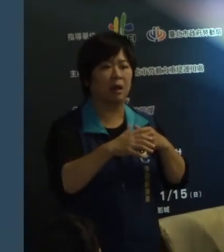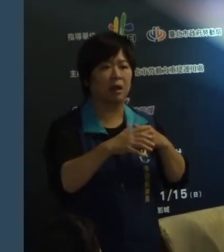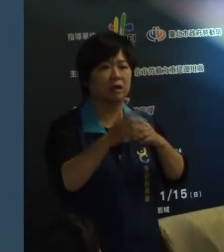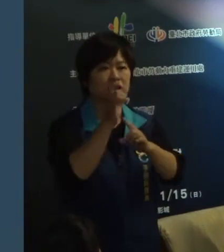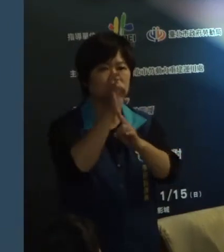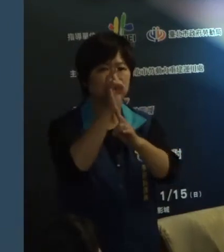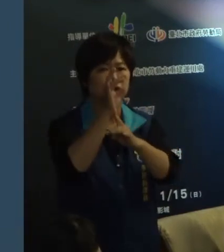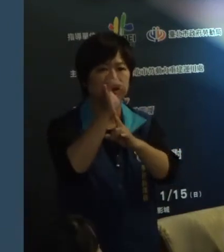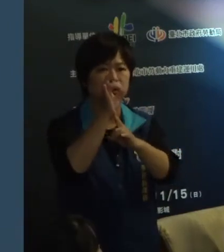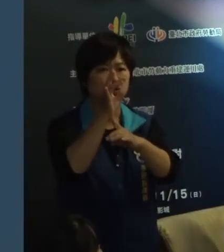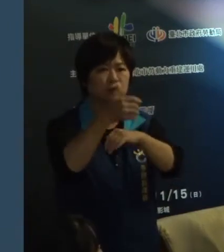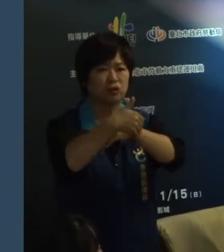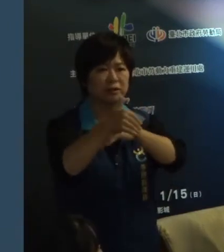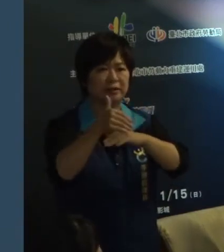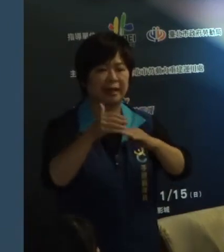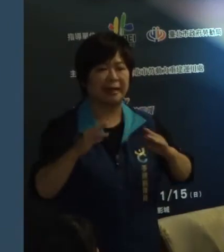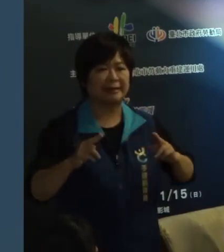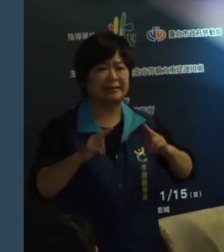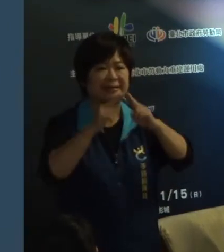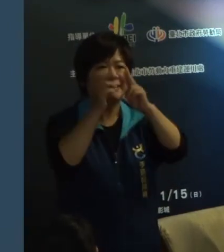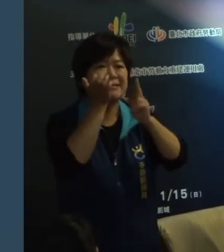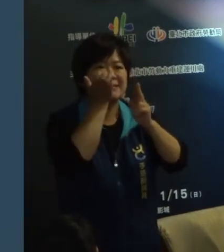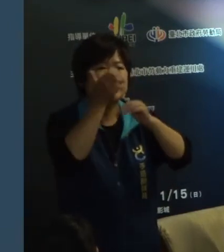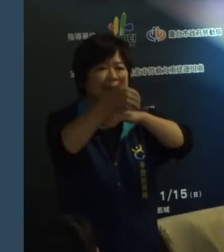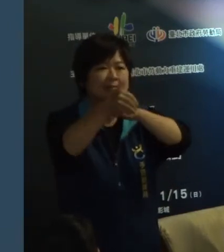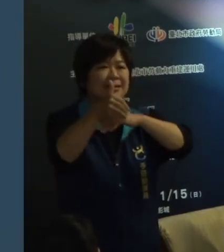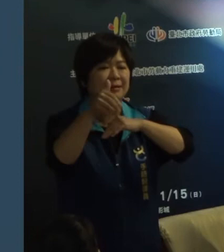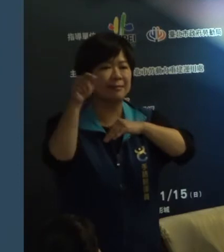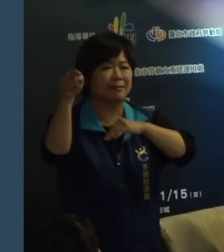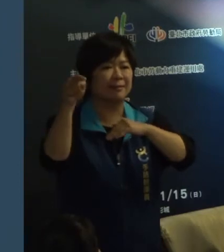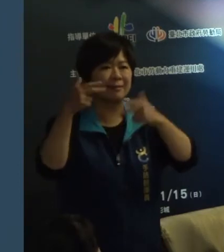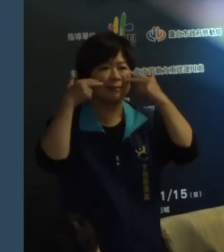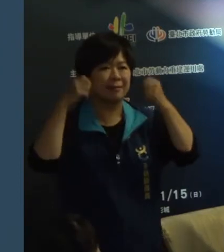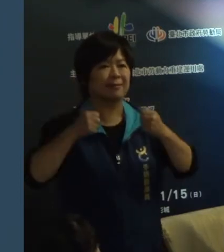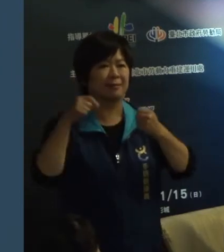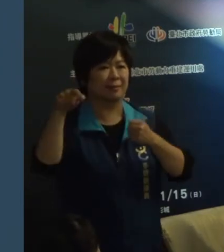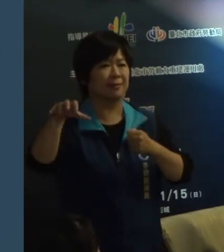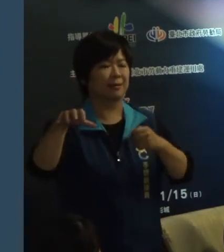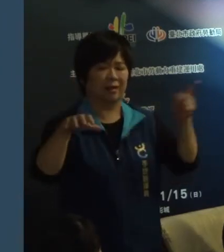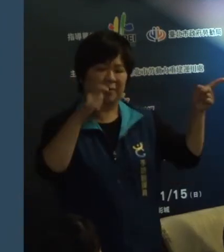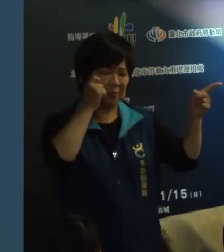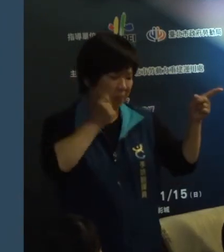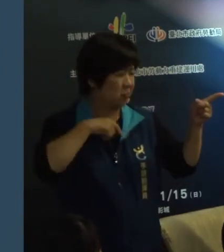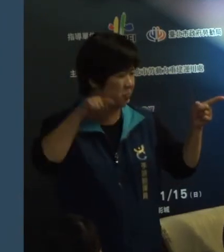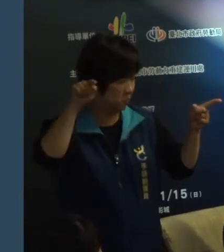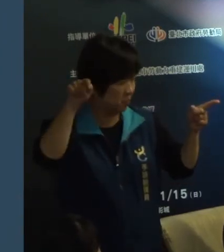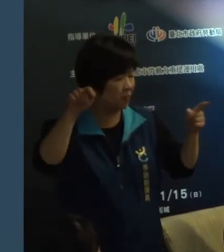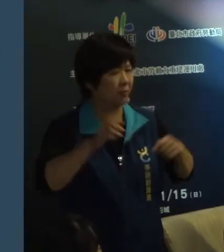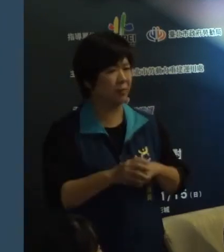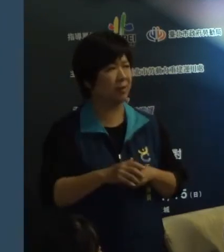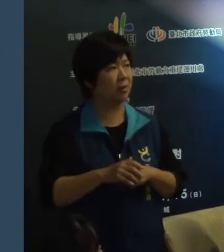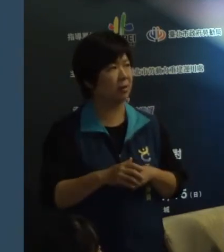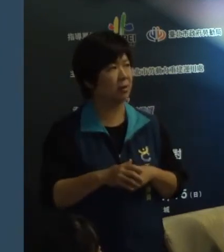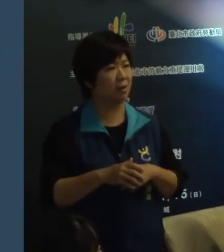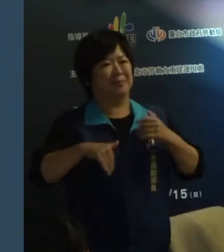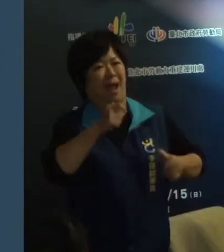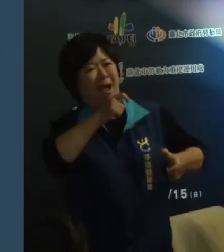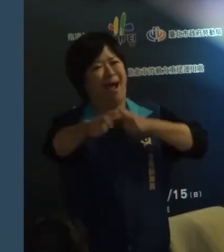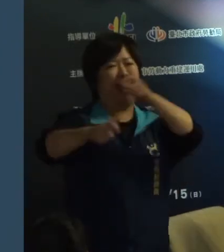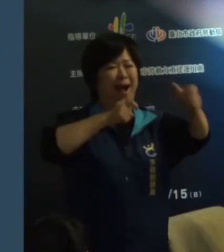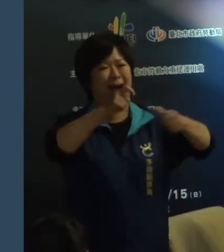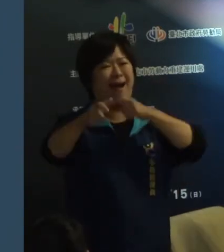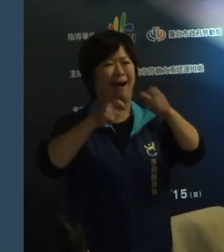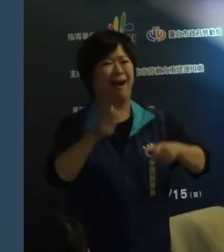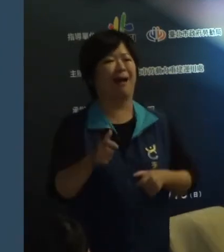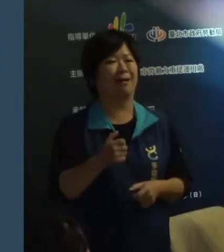竹县尖石乡纳罗部落，是我很喜欢去的地方。我几乎每三个月一次，就